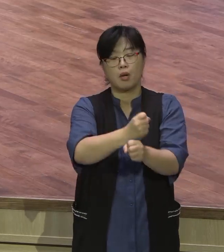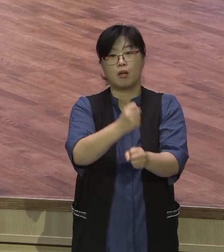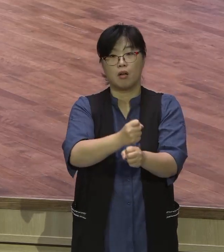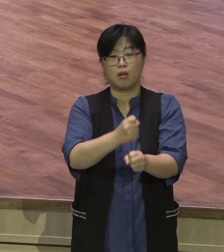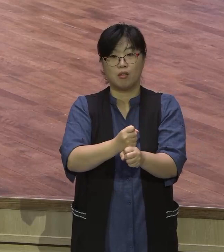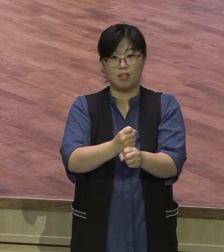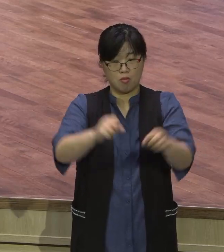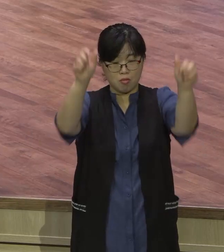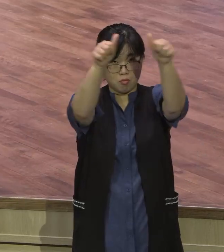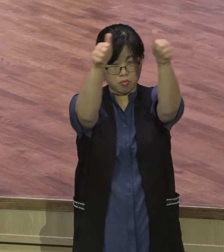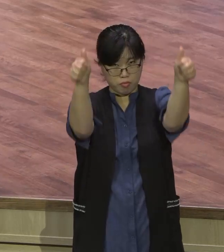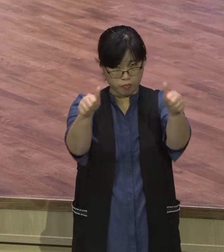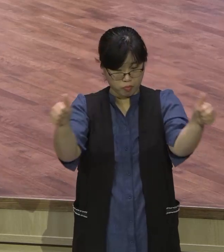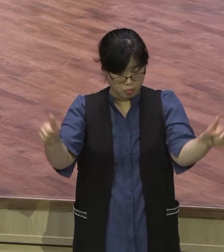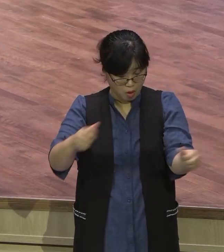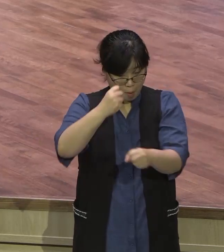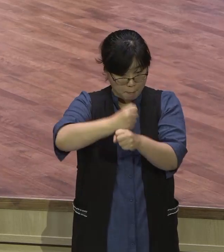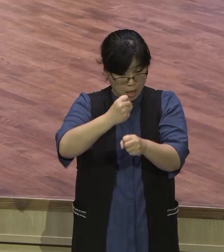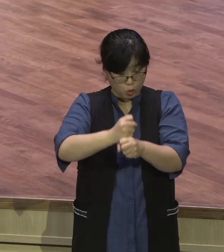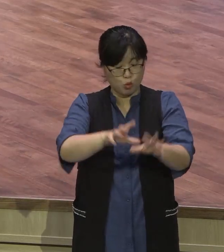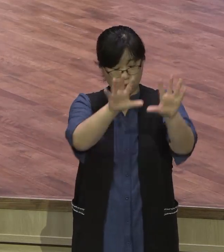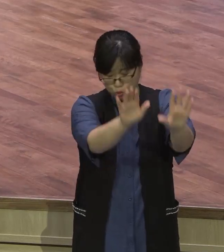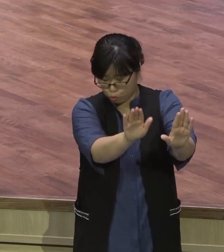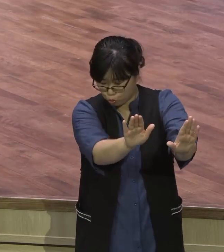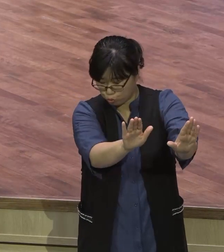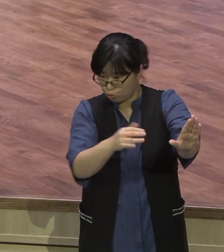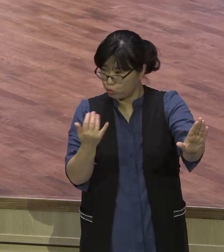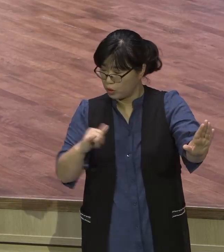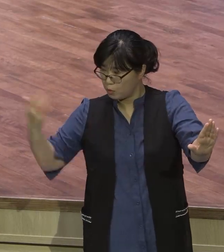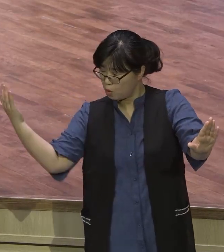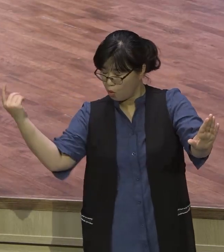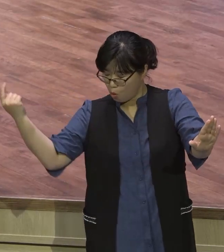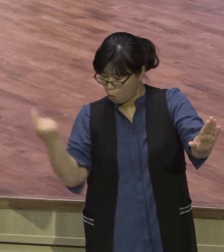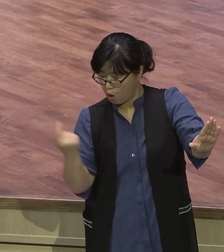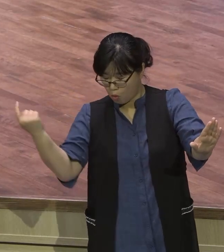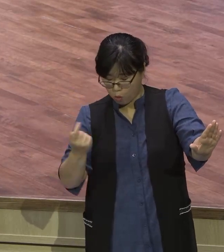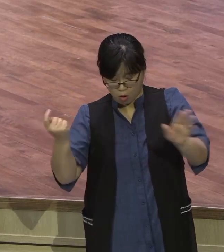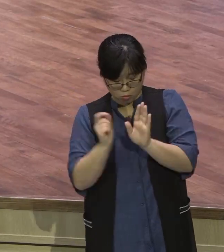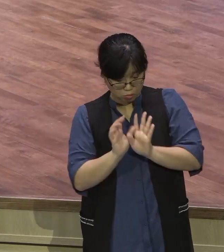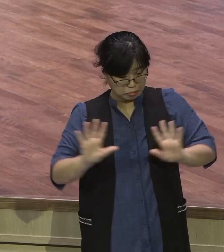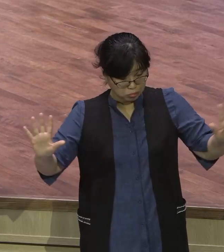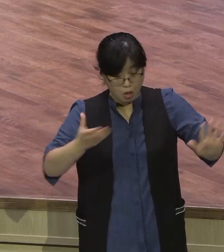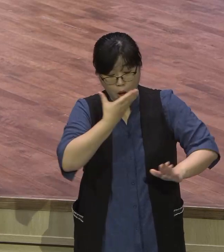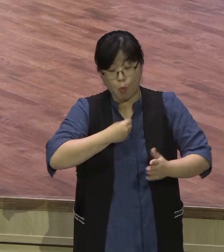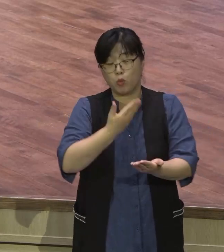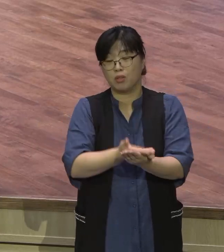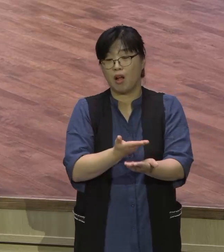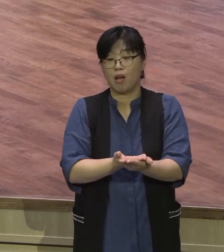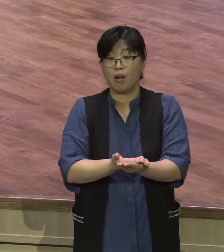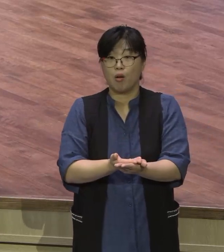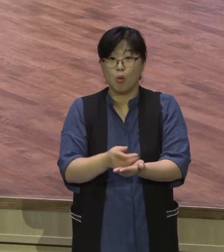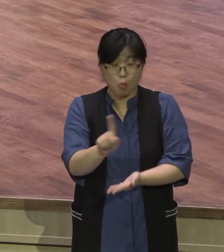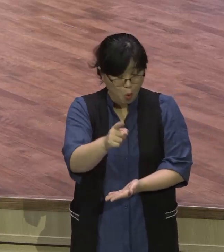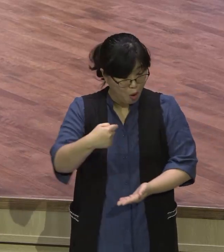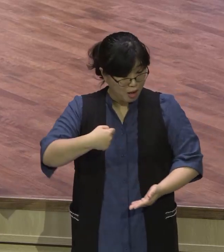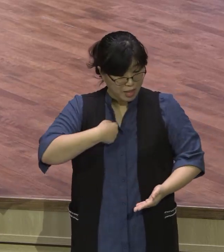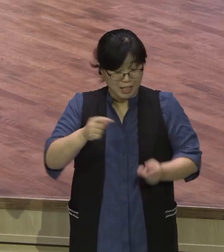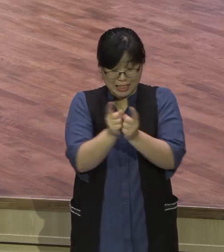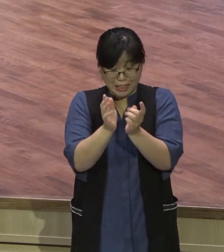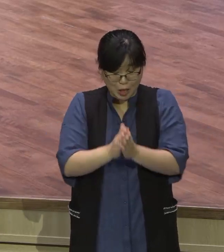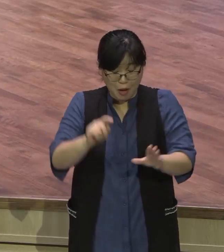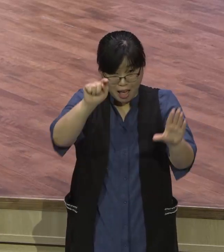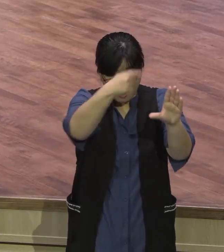그렇게 빌고 있는 모습 얼마나 어리석습니까? 우리가 볼 때 자기들은 진지합니다. 생명 걸고